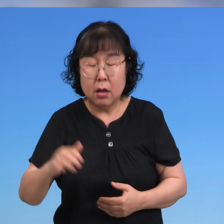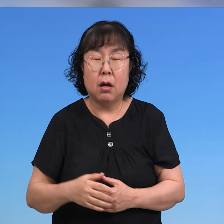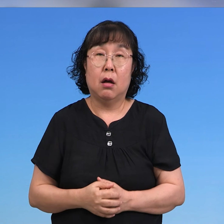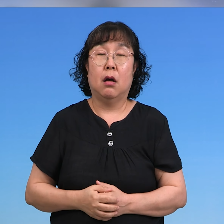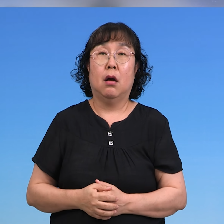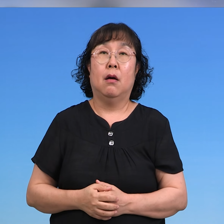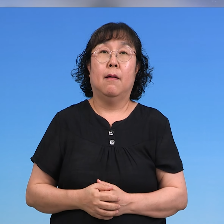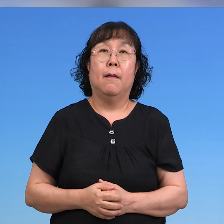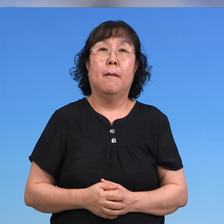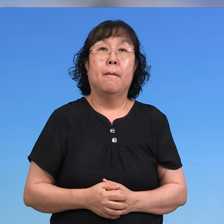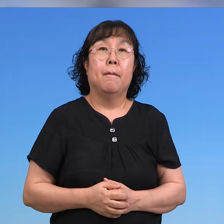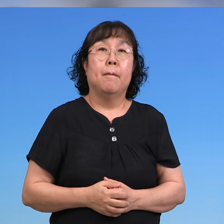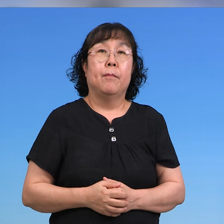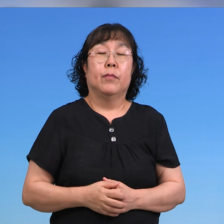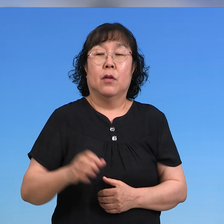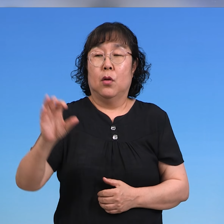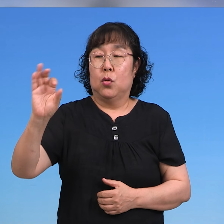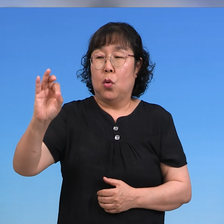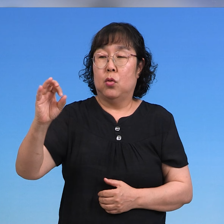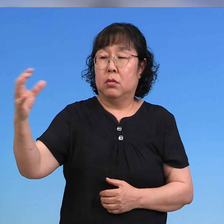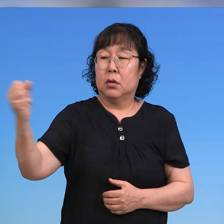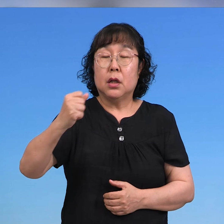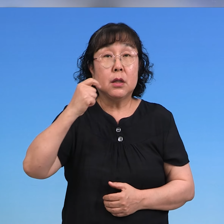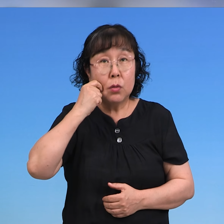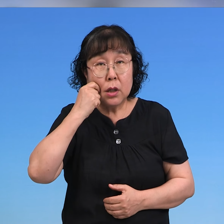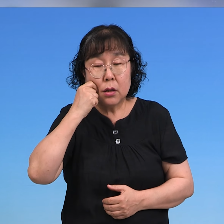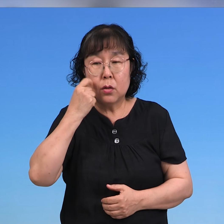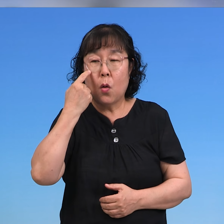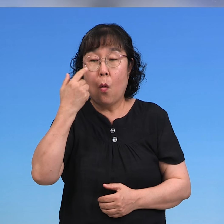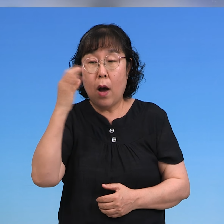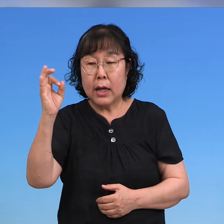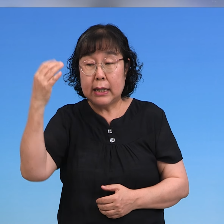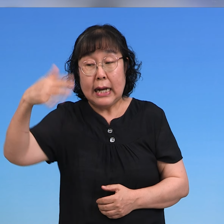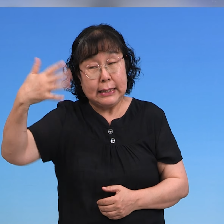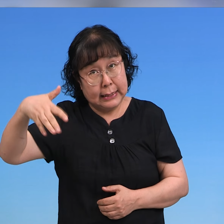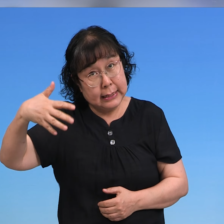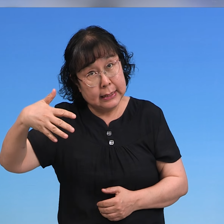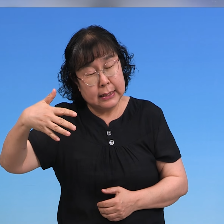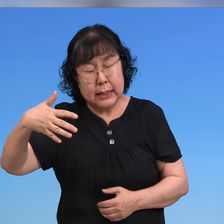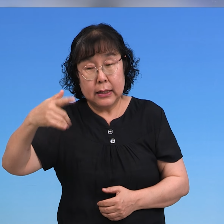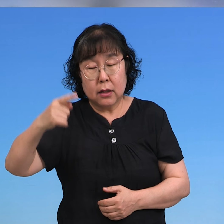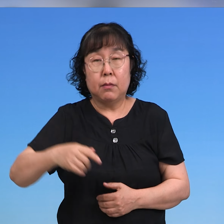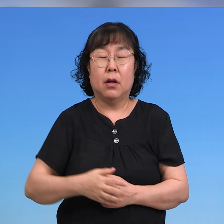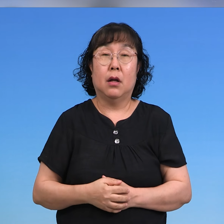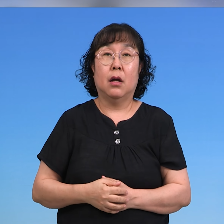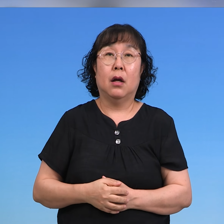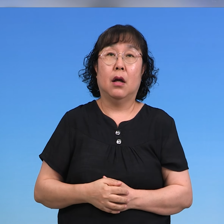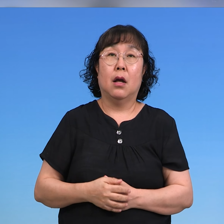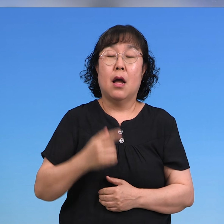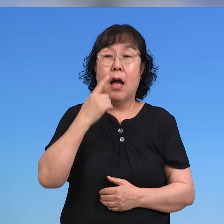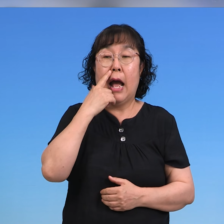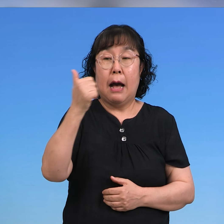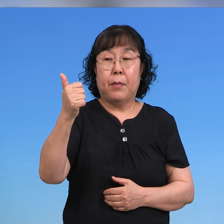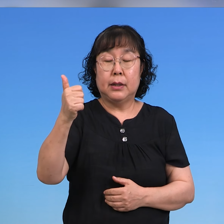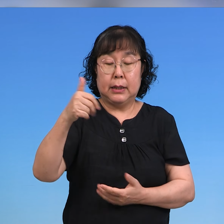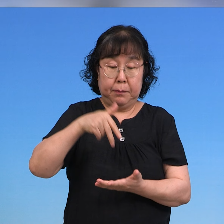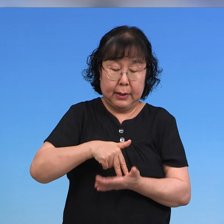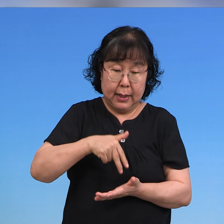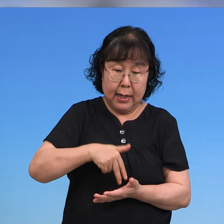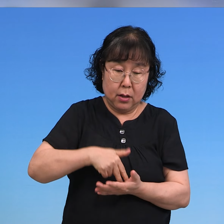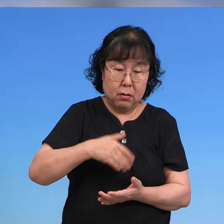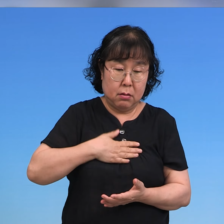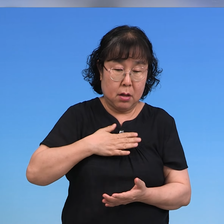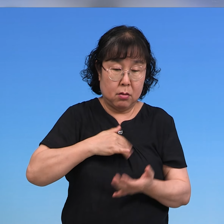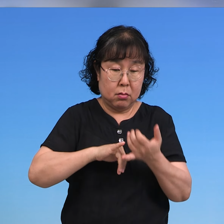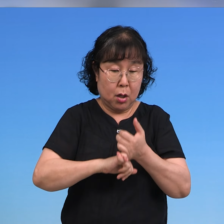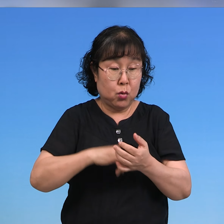일이 없어가지고 아직 돈을 못 찾았어요. 그리고 확인을 못했습니다. 그러면 아버지인 제 편에서는 내